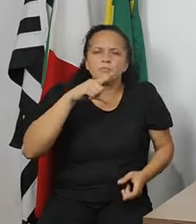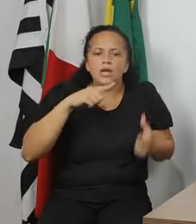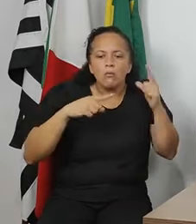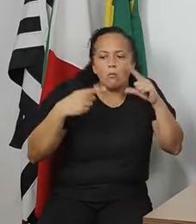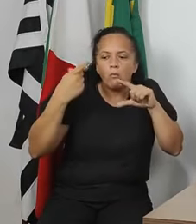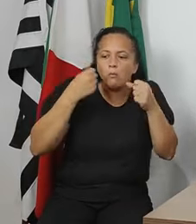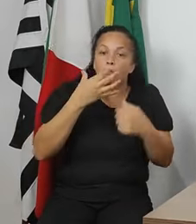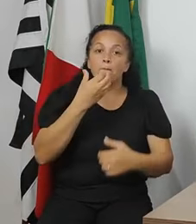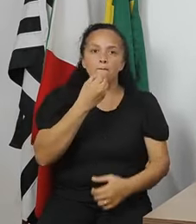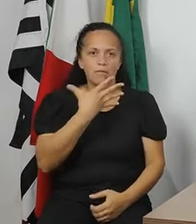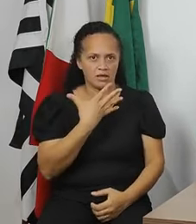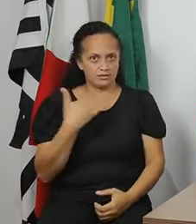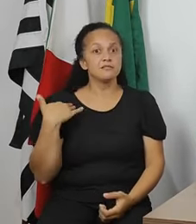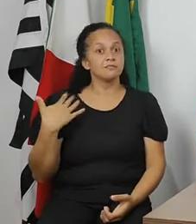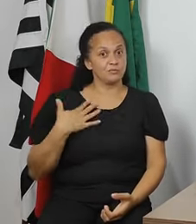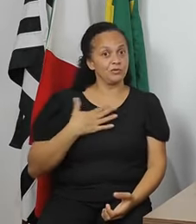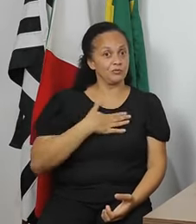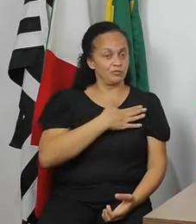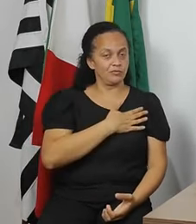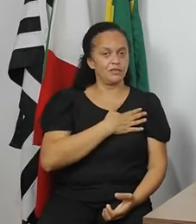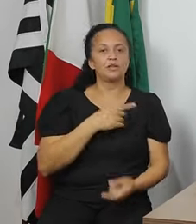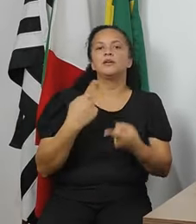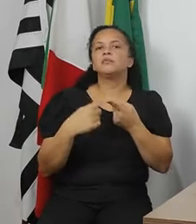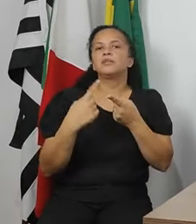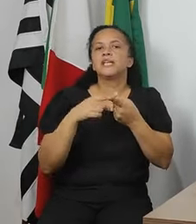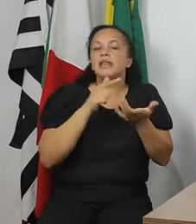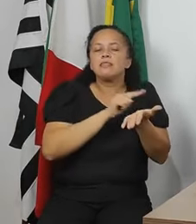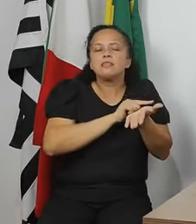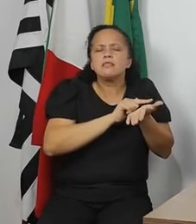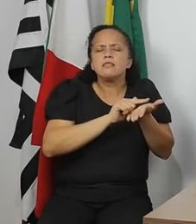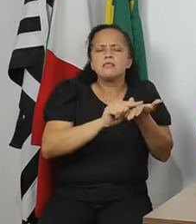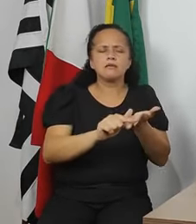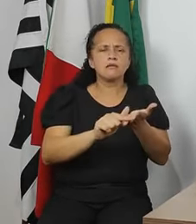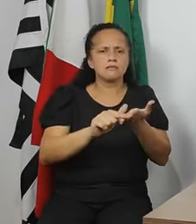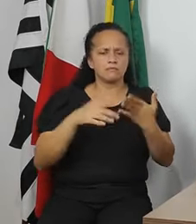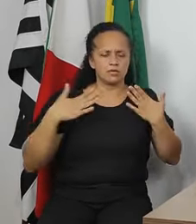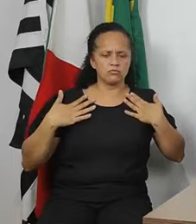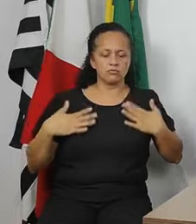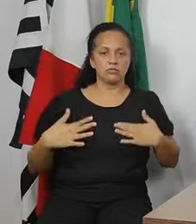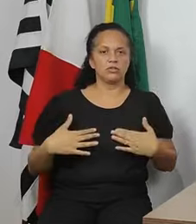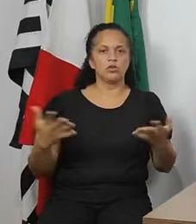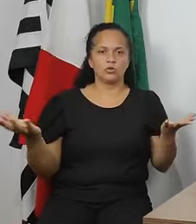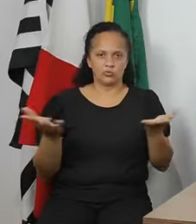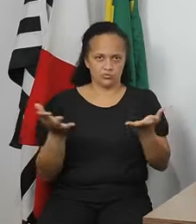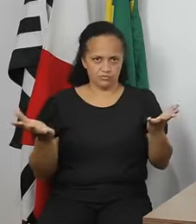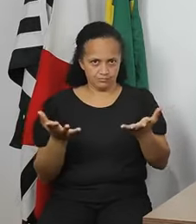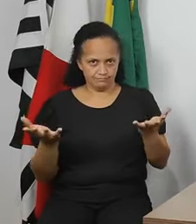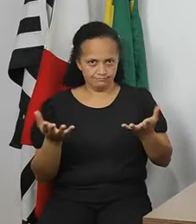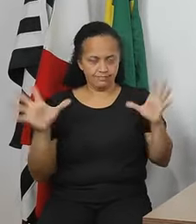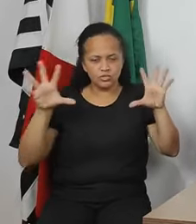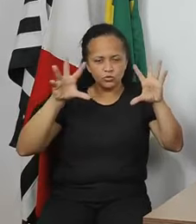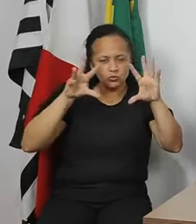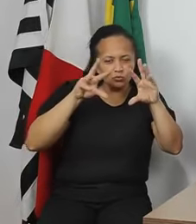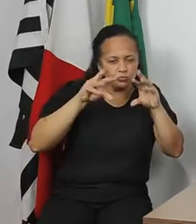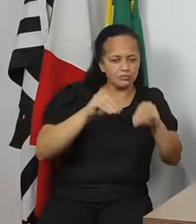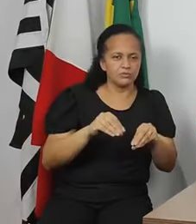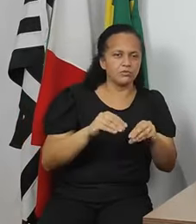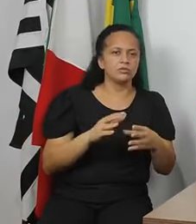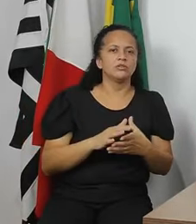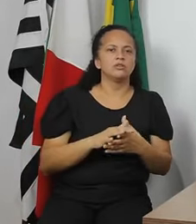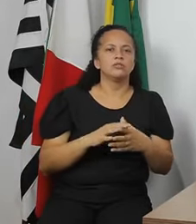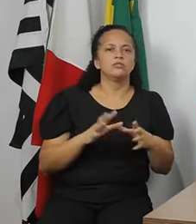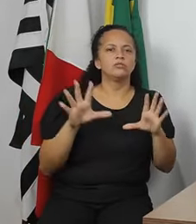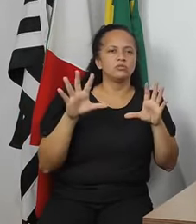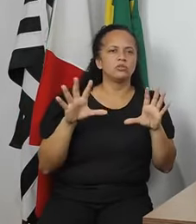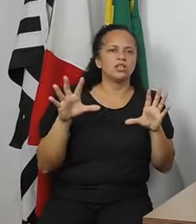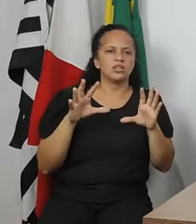corpo, porque é um processo de limpeza também, né? A gente hoje nesse mundo capitalista a